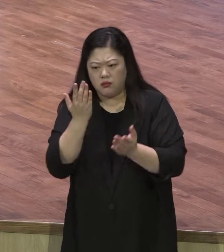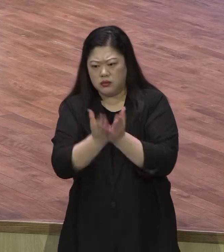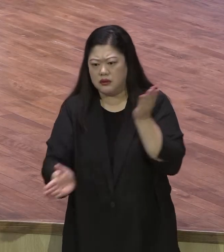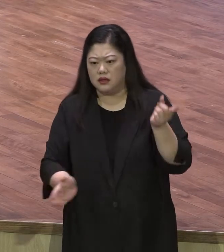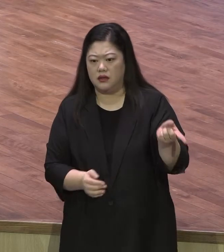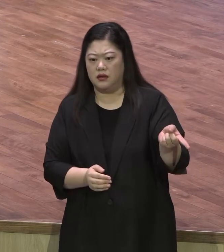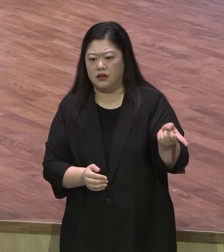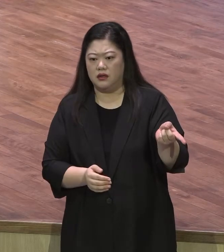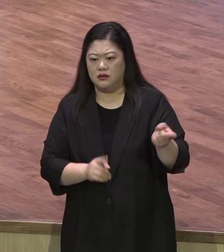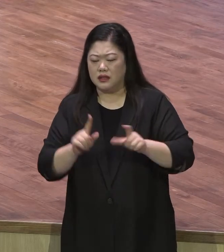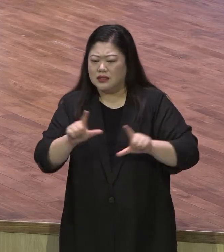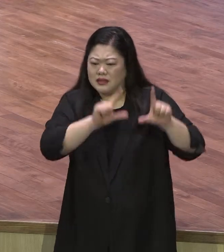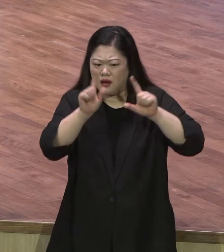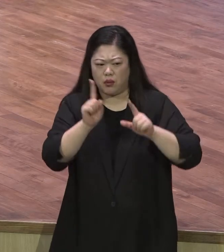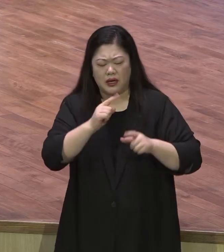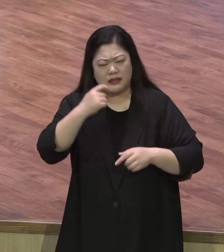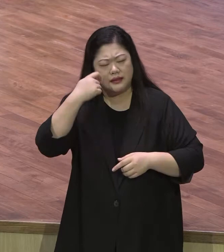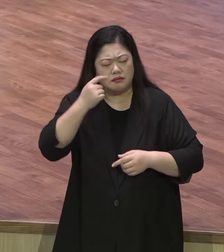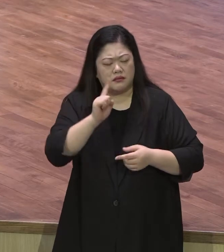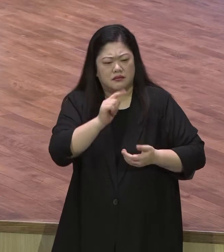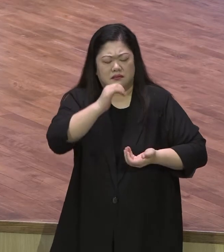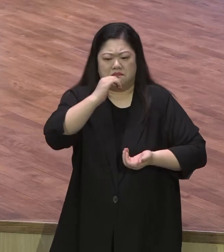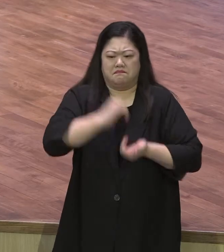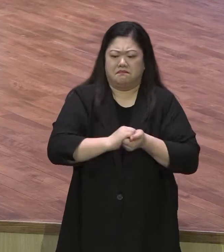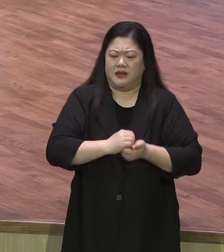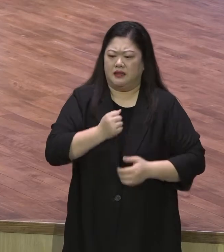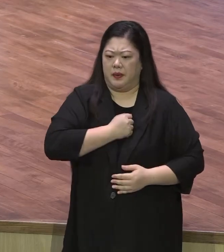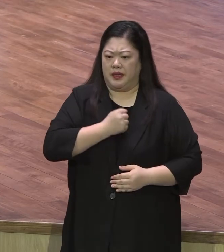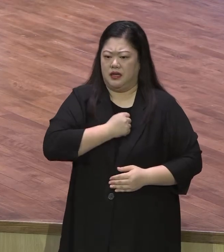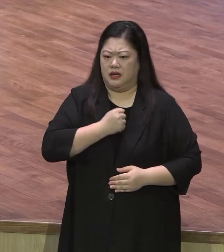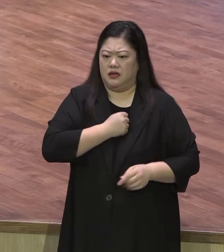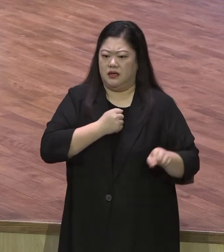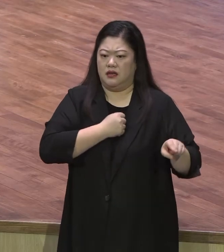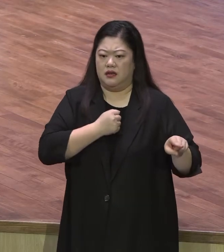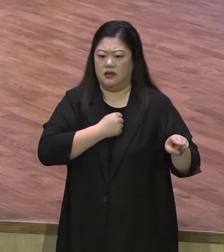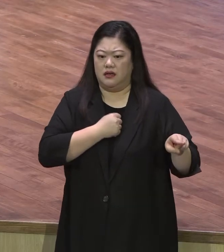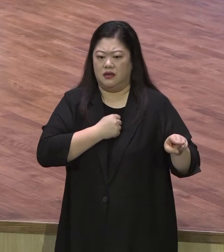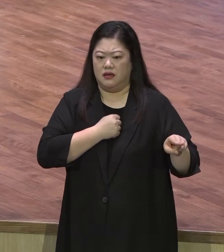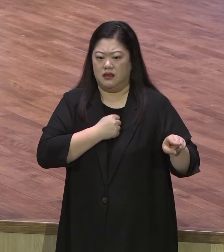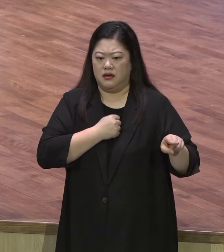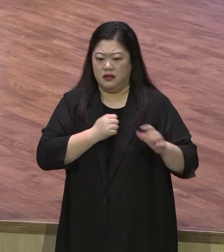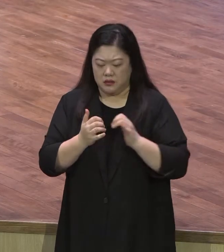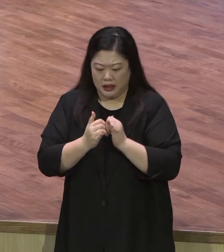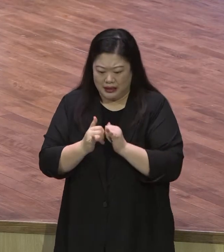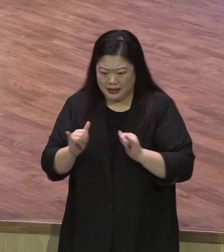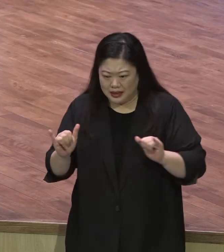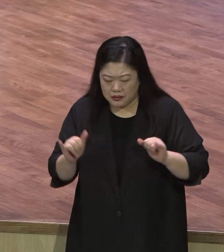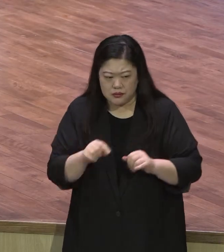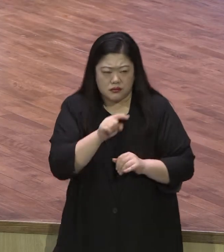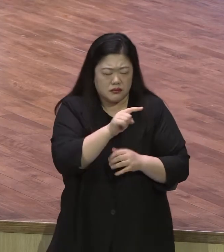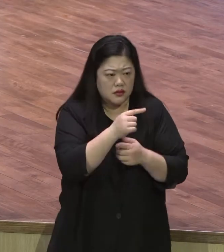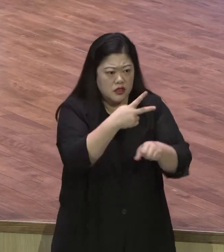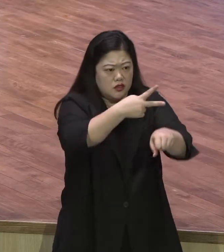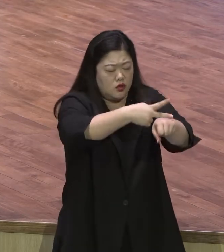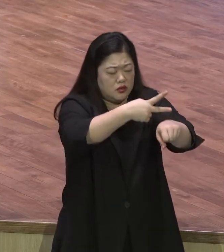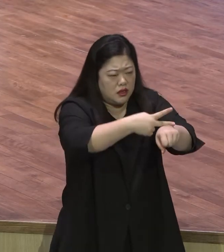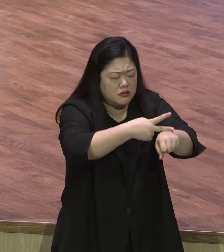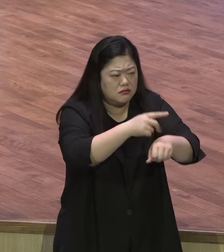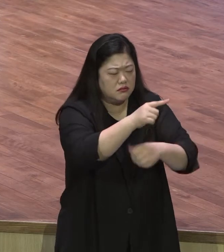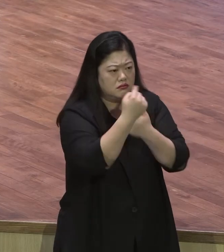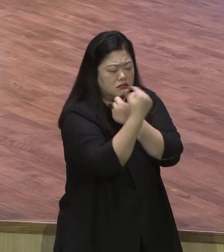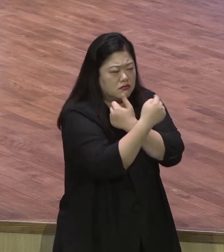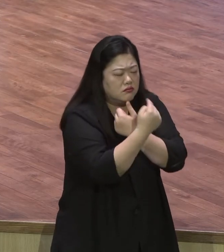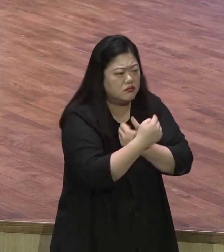족쇄를 채워버리는 그러한 메시지였어요. 그러니 그 삶이 얼마나 그 당시에 삶들이